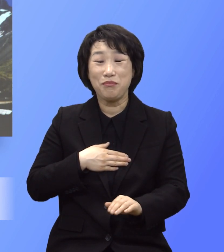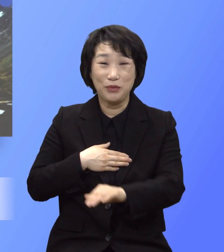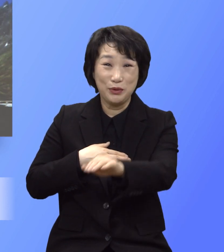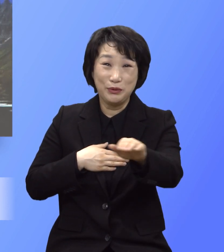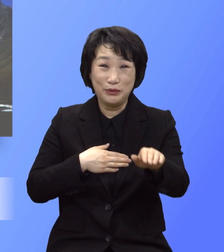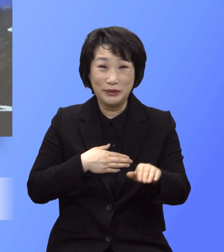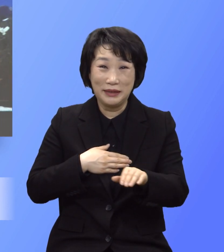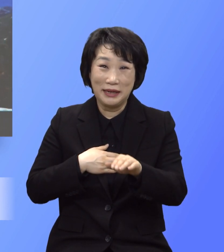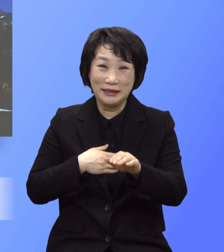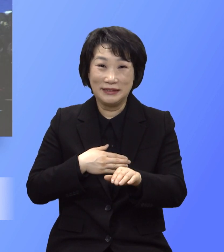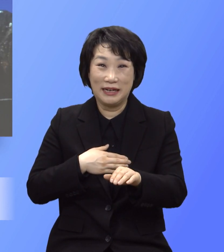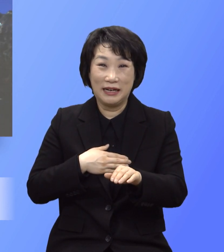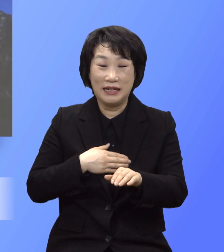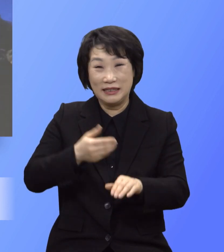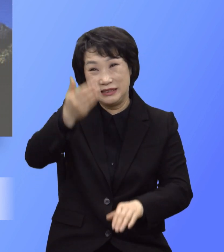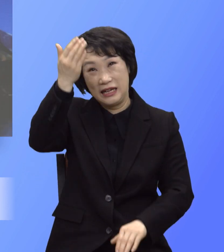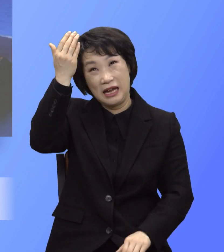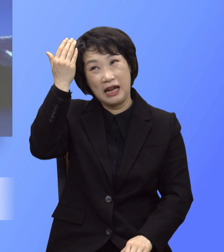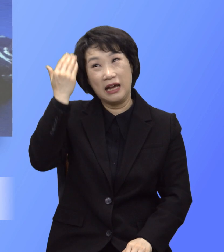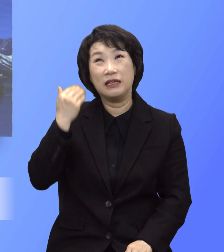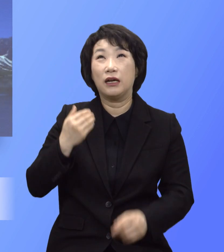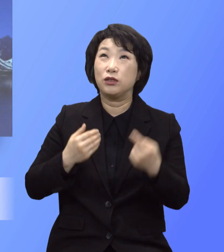우리가 과거에